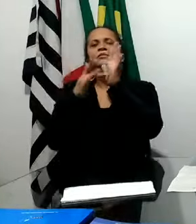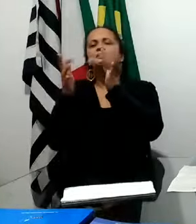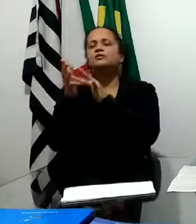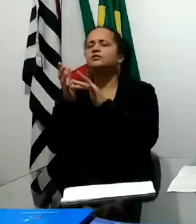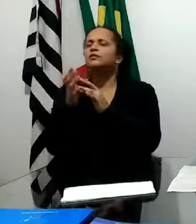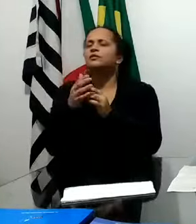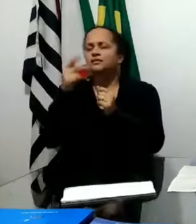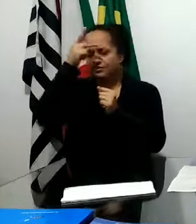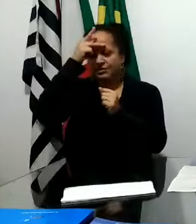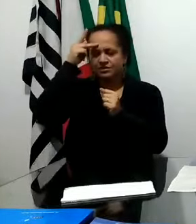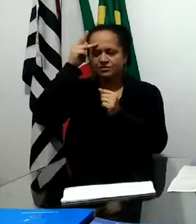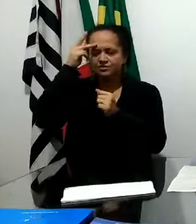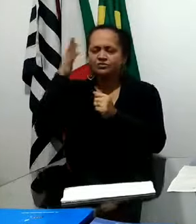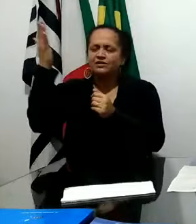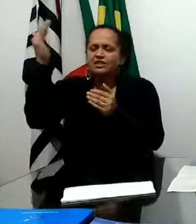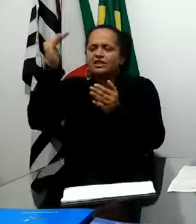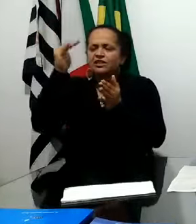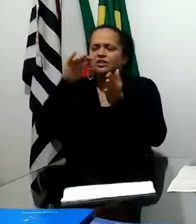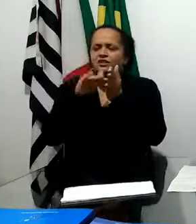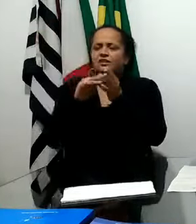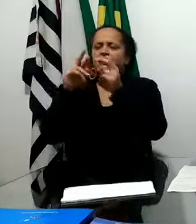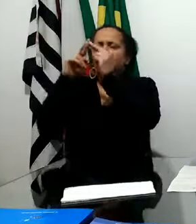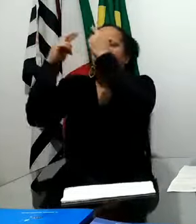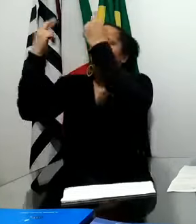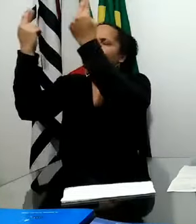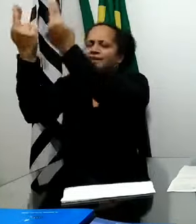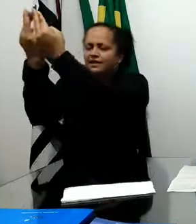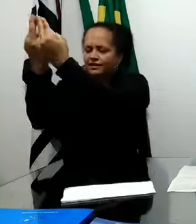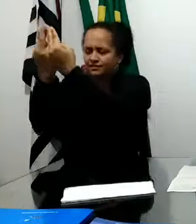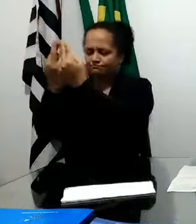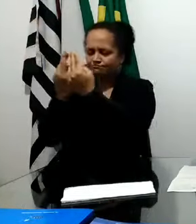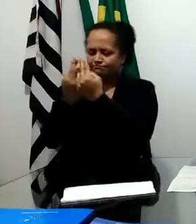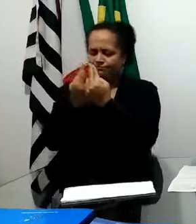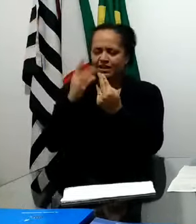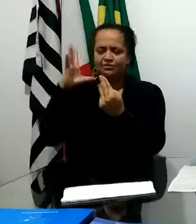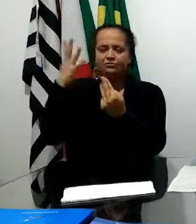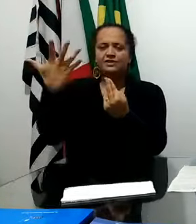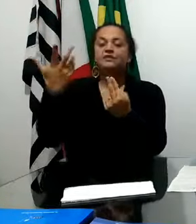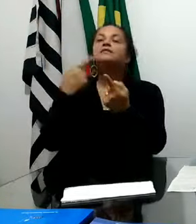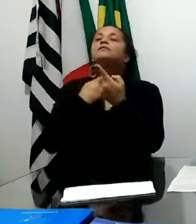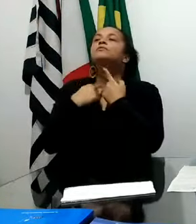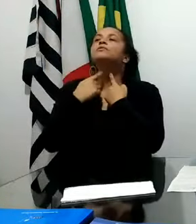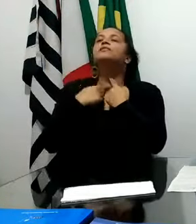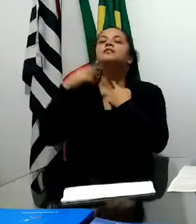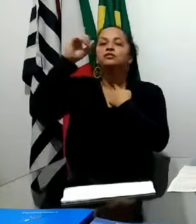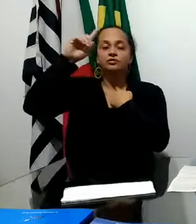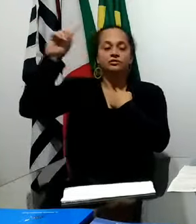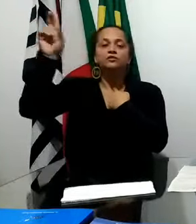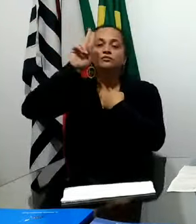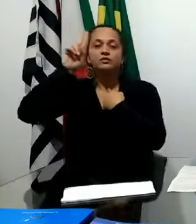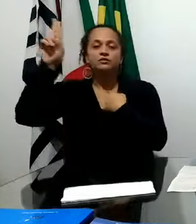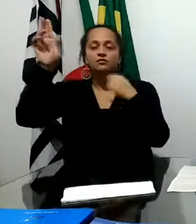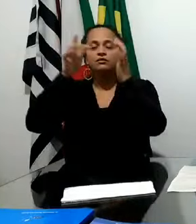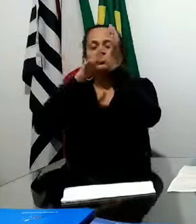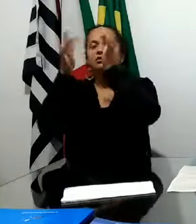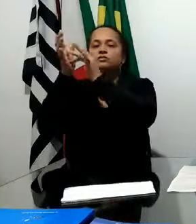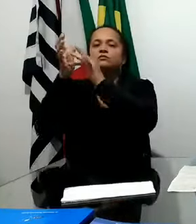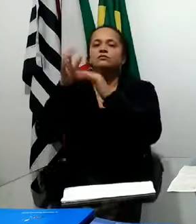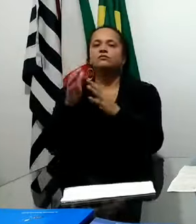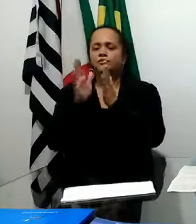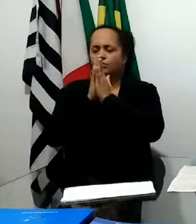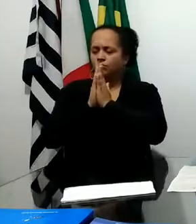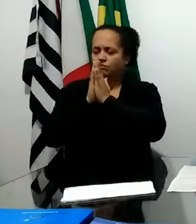reino e que seja feita a sua vontade na nossa nação, na terra, em nome de Jesus Cristo. Oramos pelas famílias, Pai,